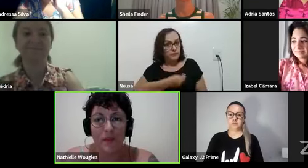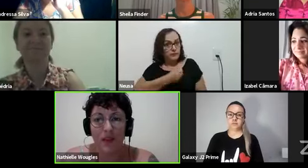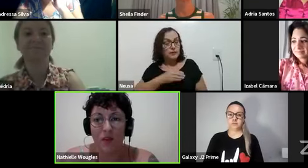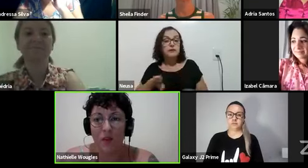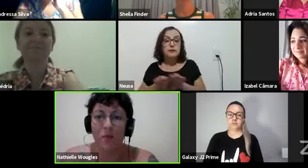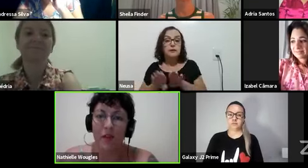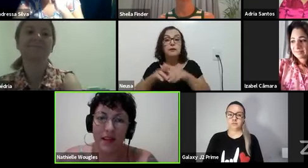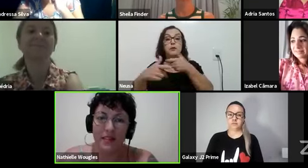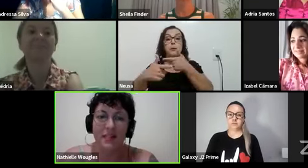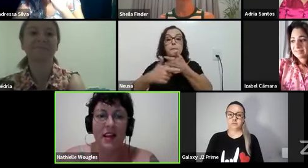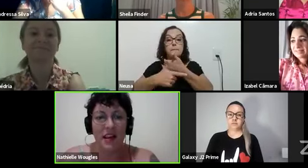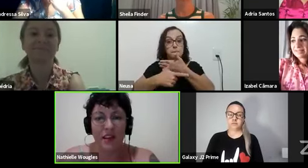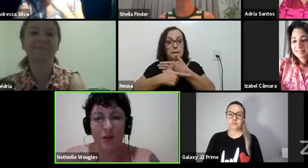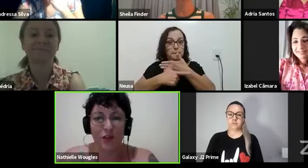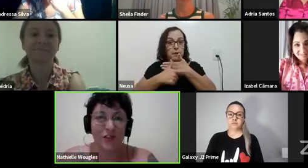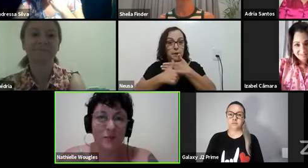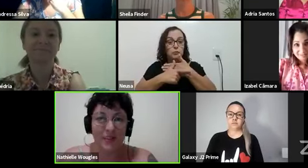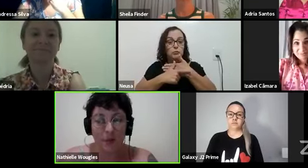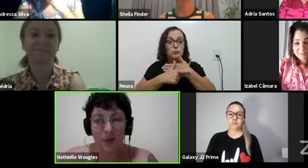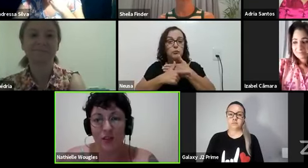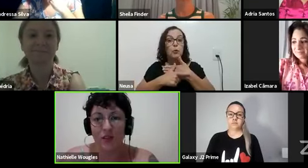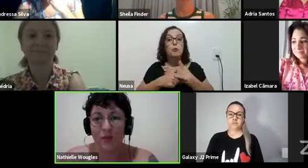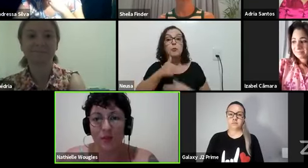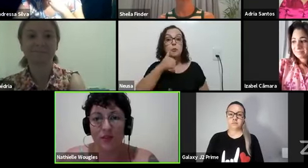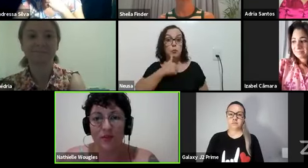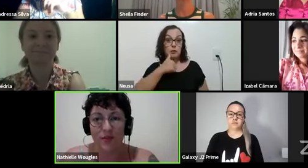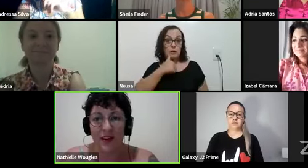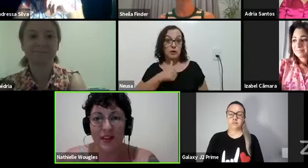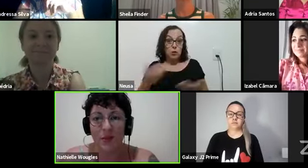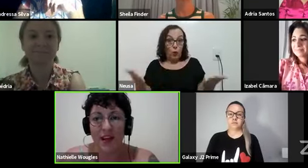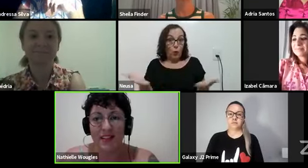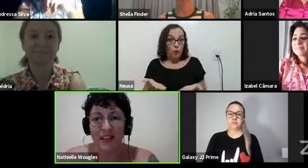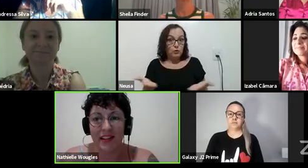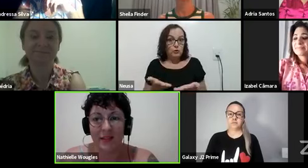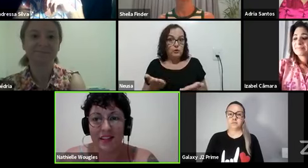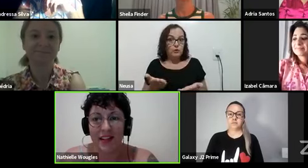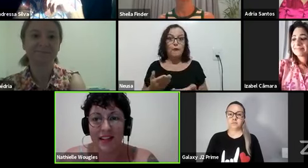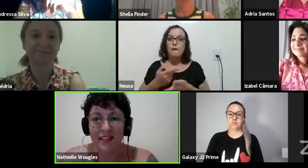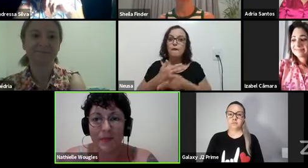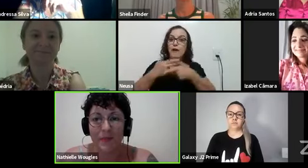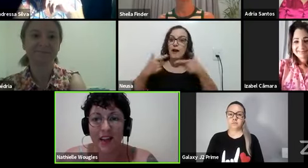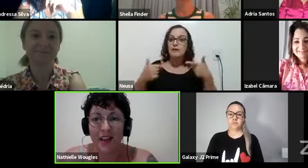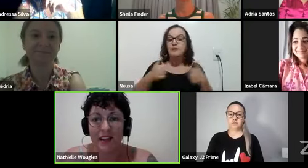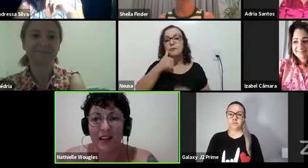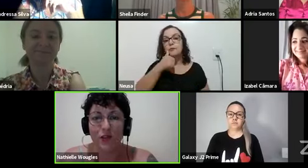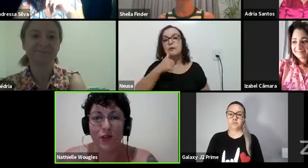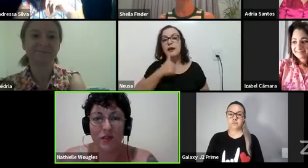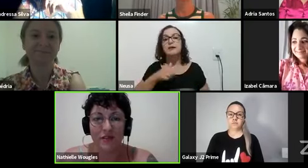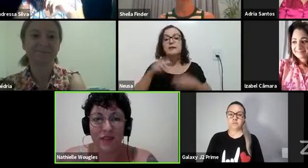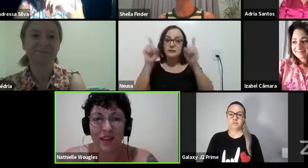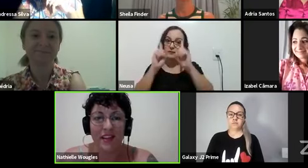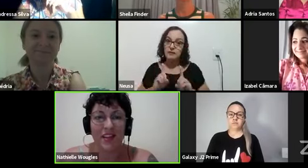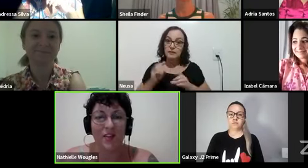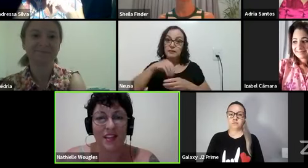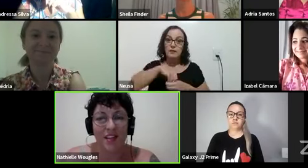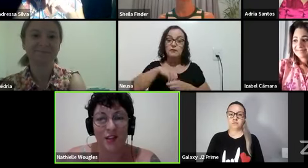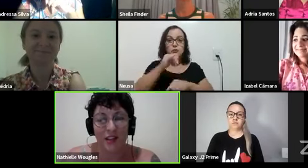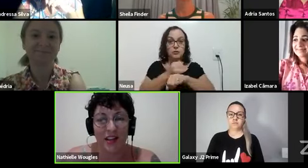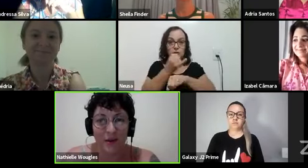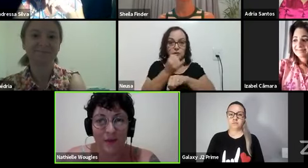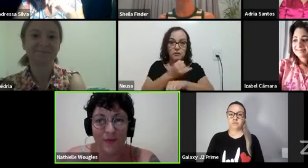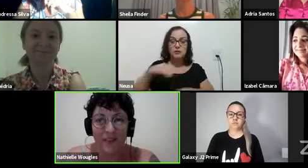ocupa como mulheres, e hoje especialmente com várias mulheres que têm deficiência dentro de Joinville, da